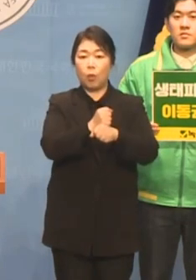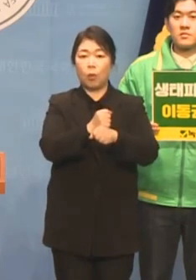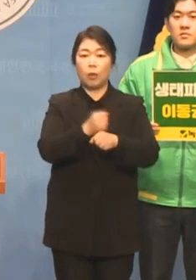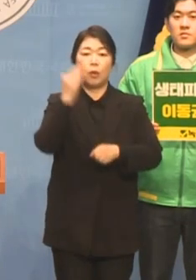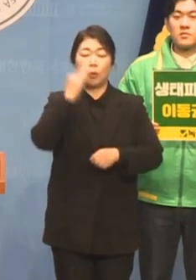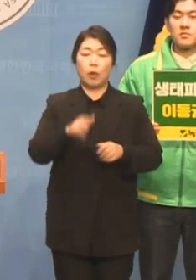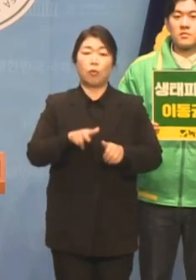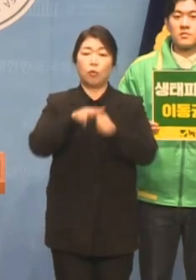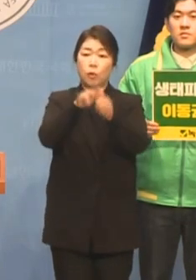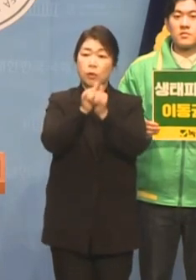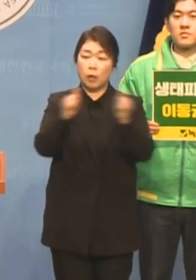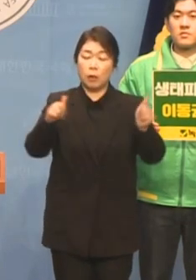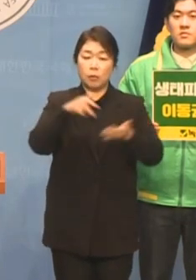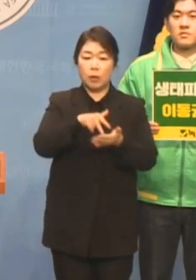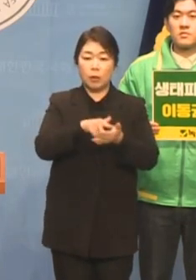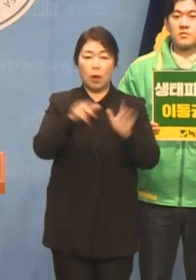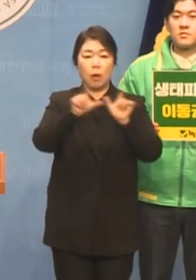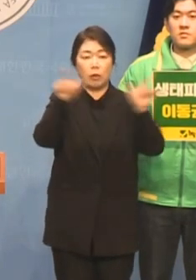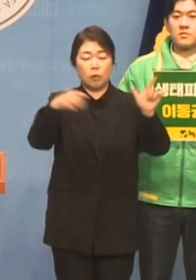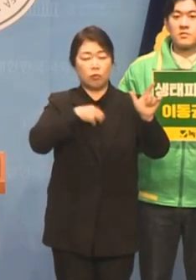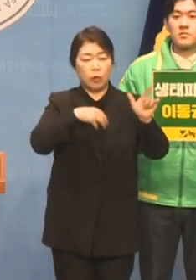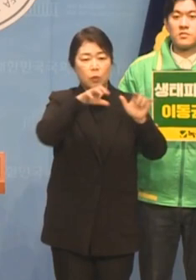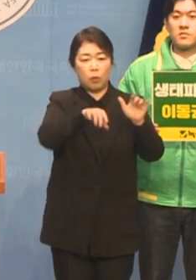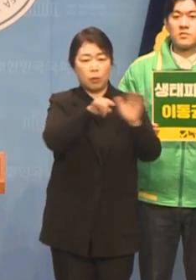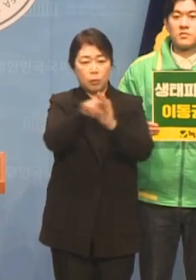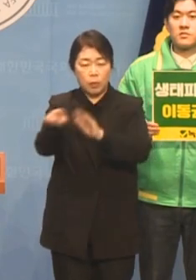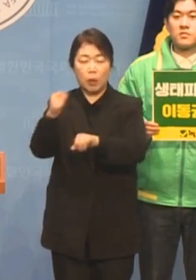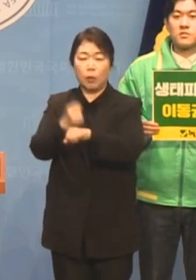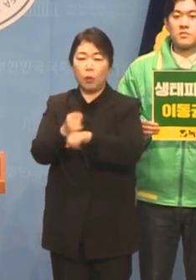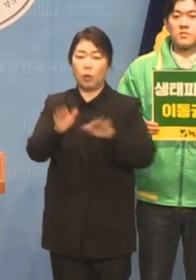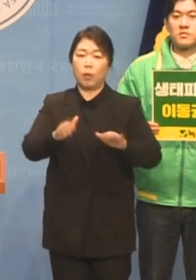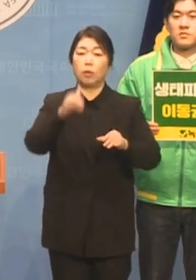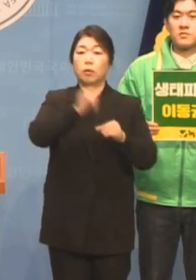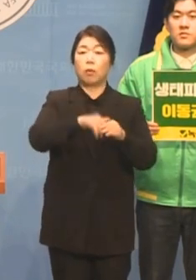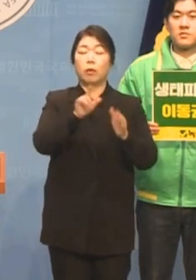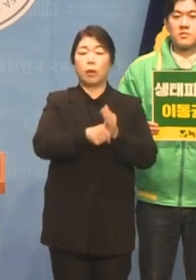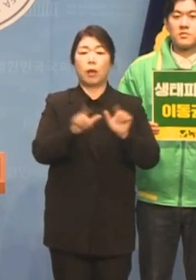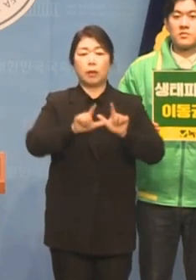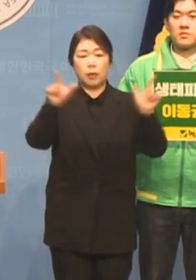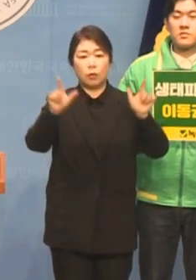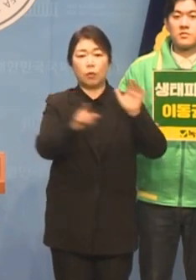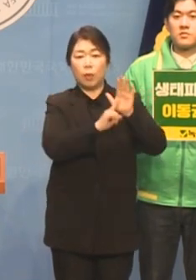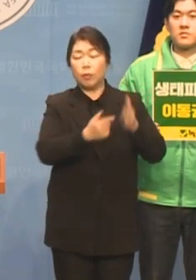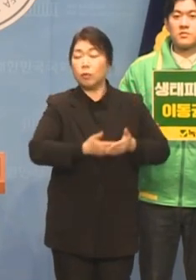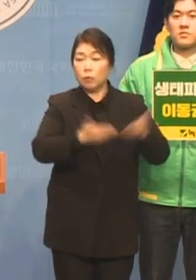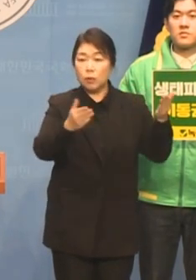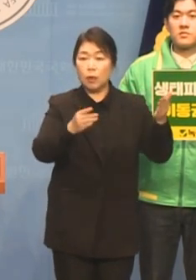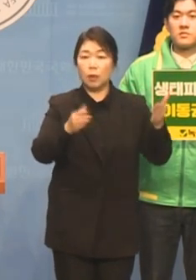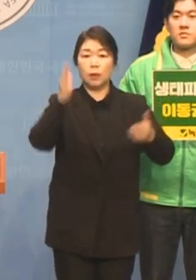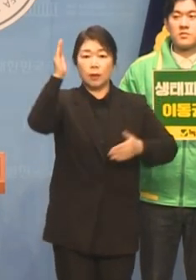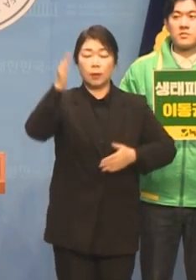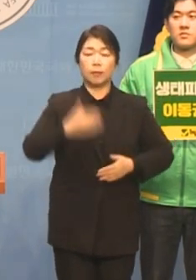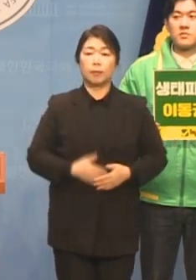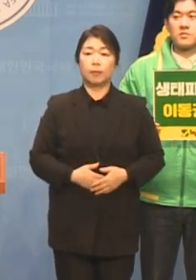현장을 순회하며 이번 선거를 기후 총선으로 만들겠다는 결의를 시민들께 전하고 있습니다 지난 3월